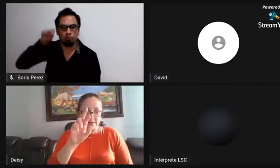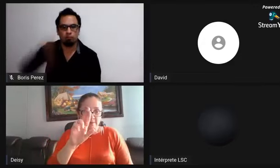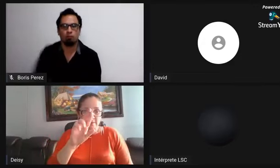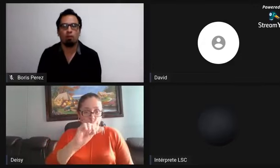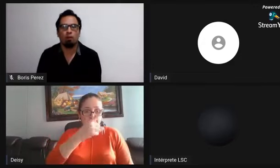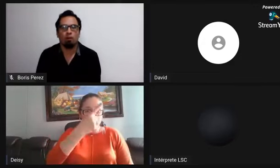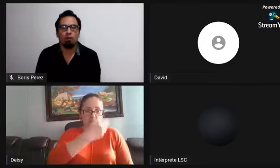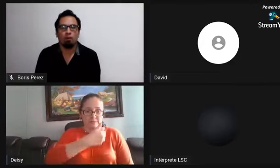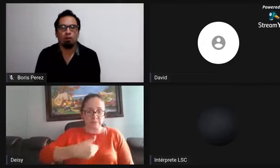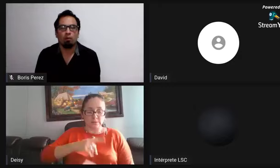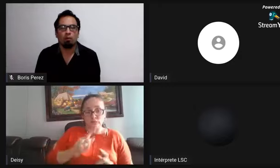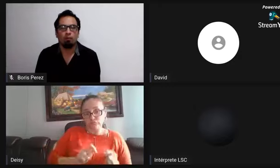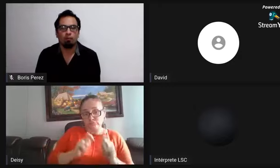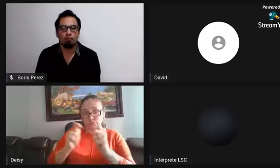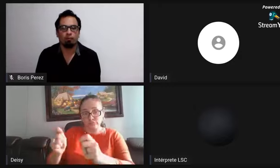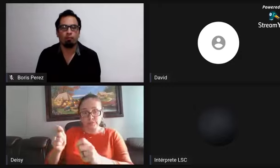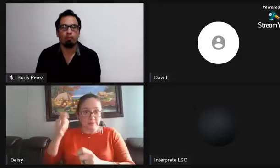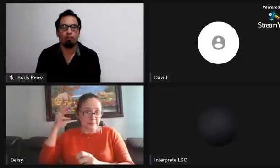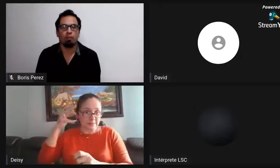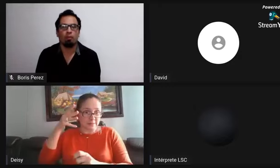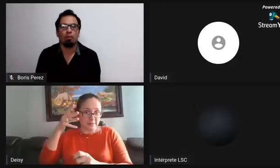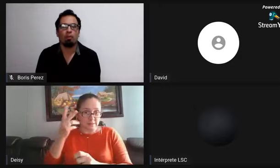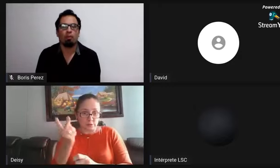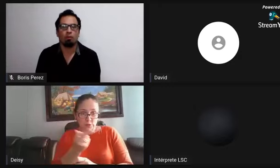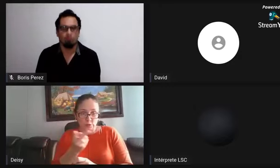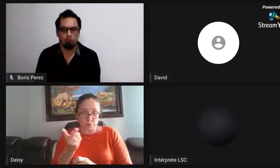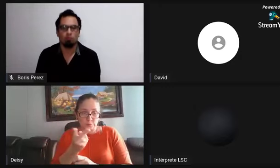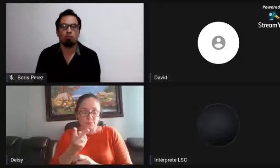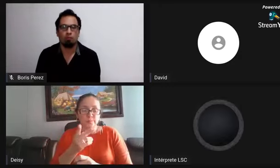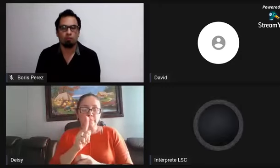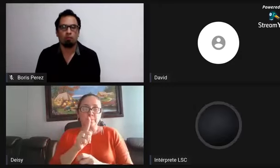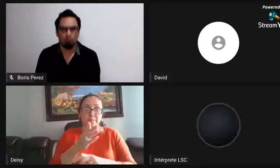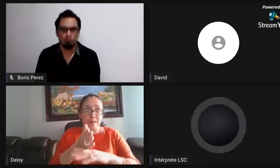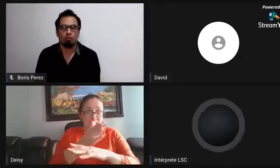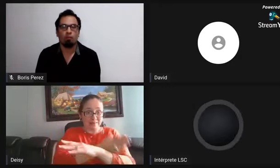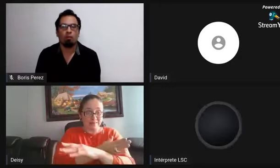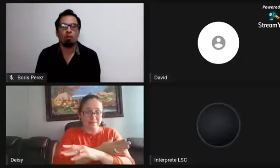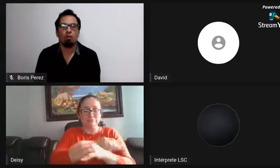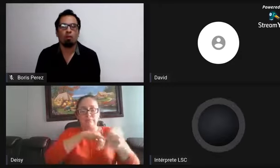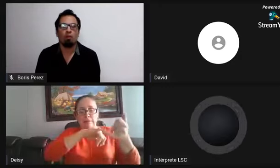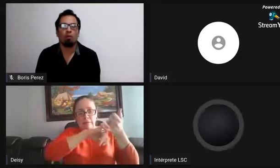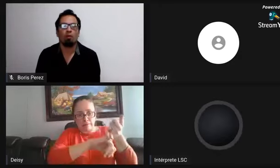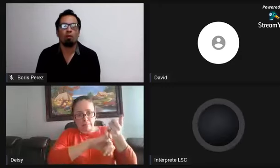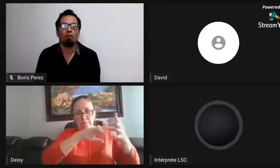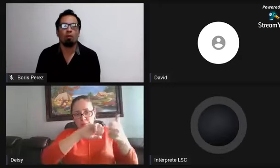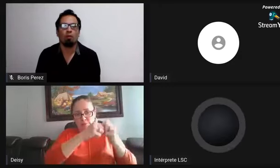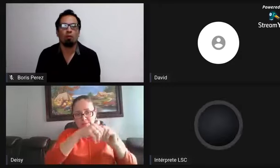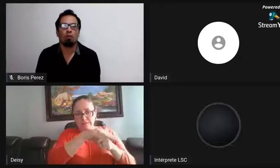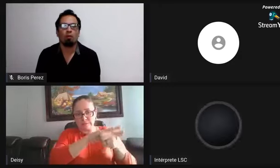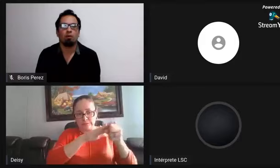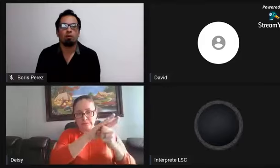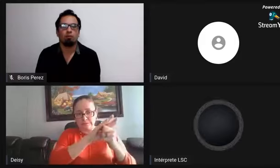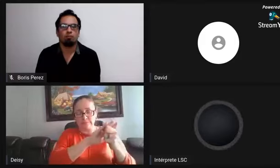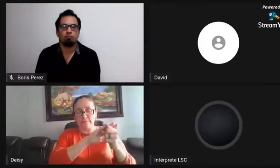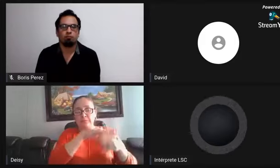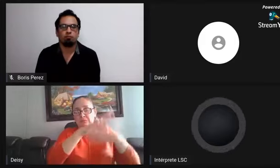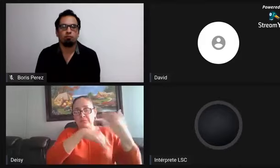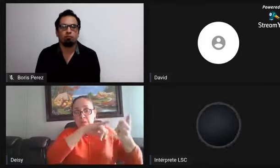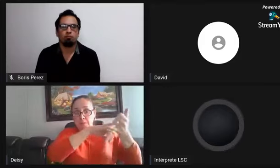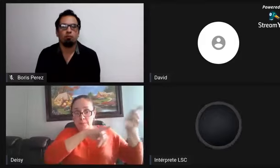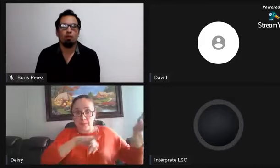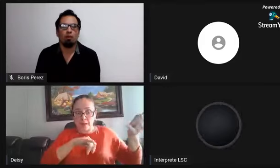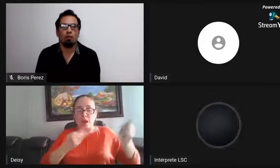Y Bolívar en ese momento era presidente. Él fue anterior y su sucesor